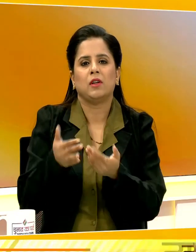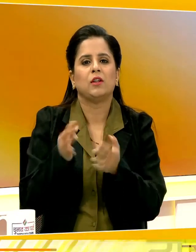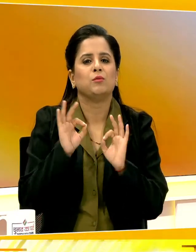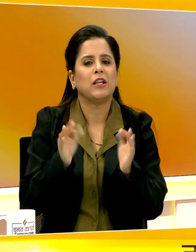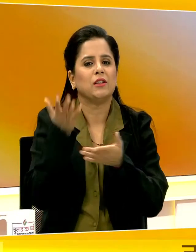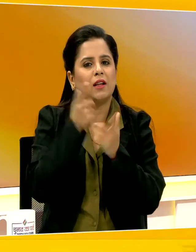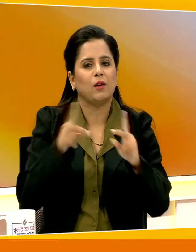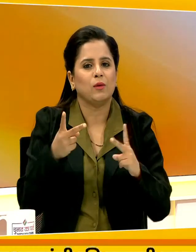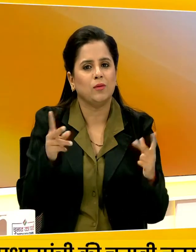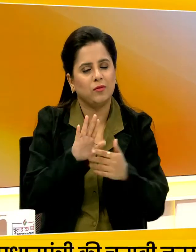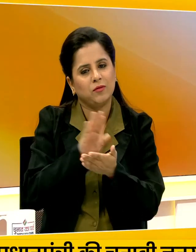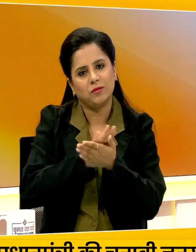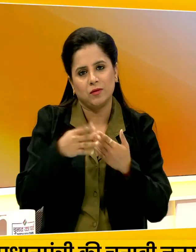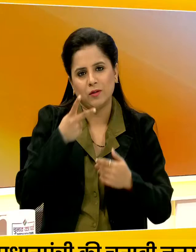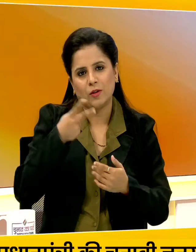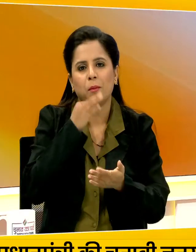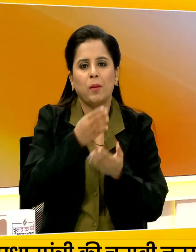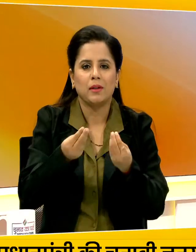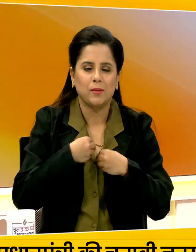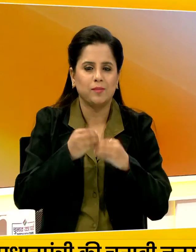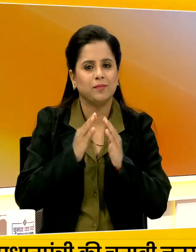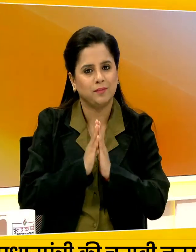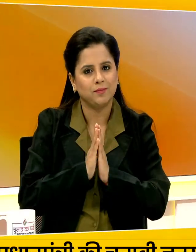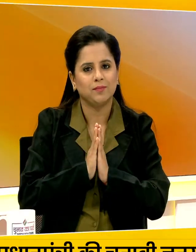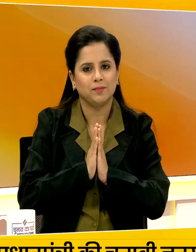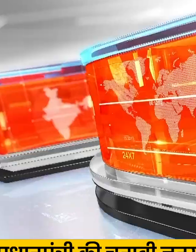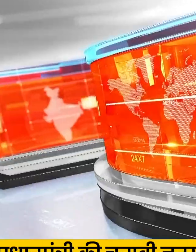विशेष बुलेटिन में इतना ही। अनुमति दें, नमस्कार।